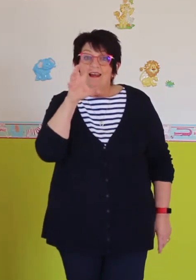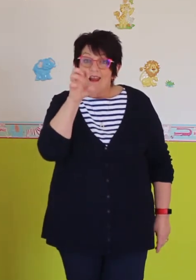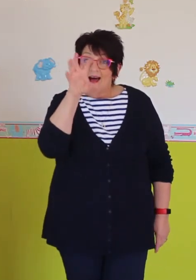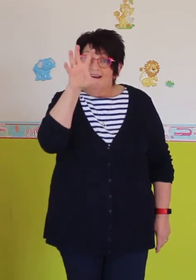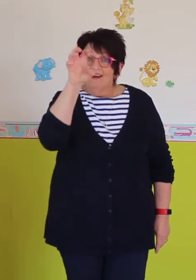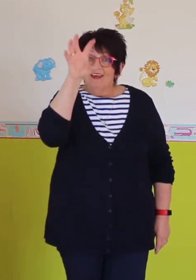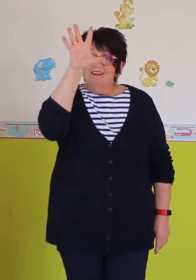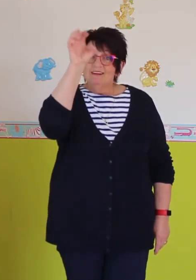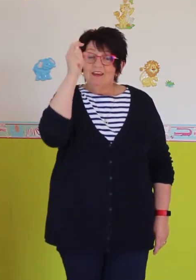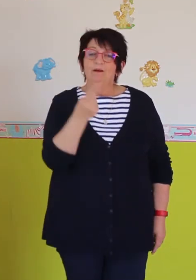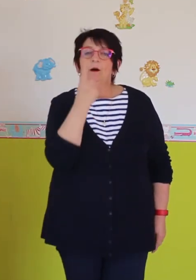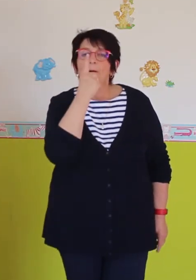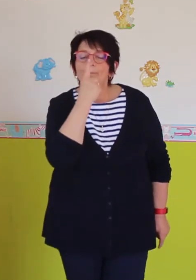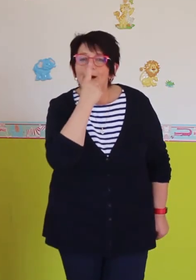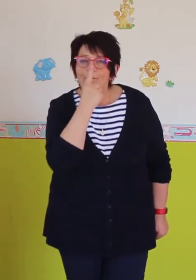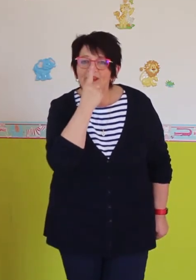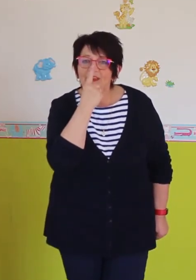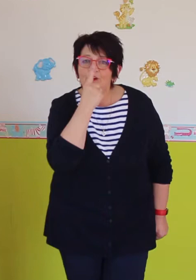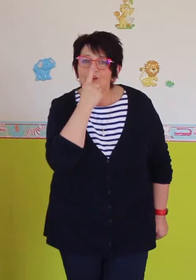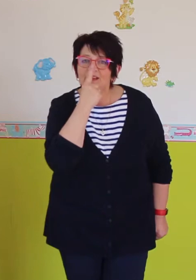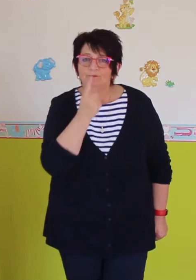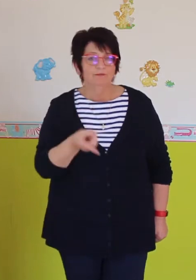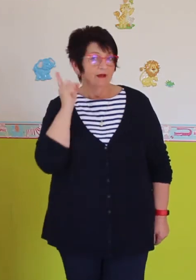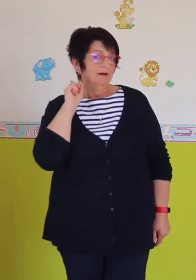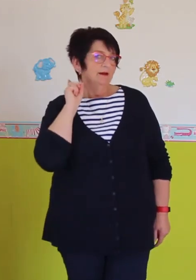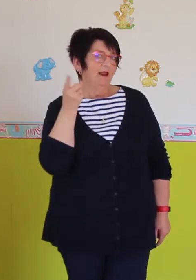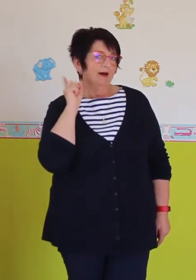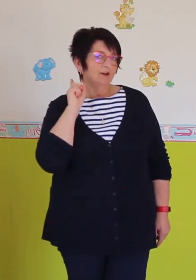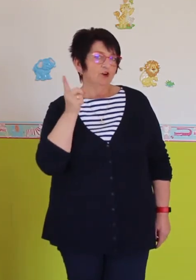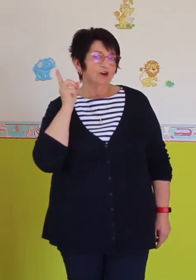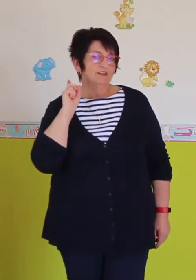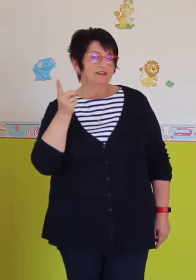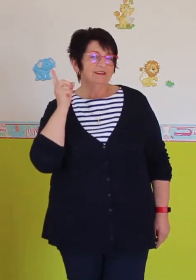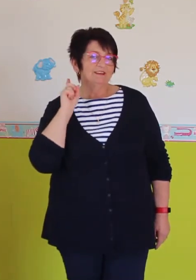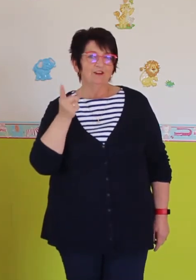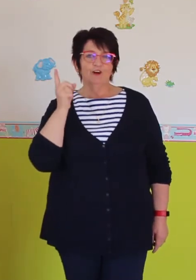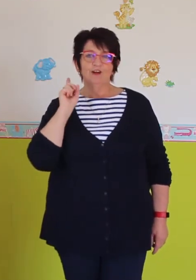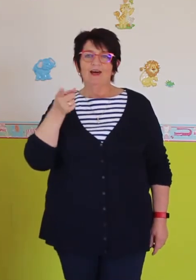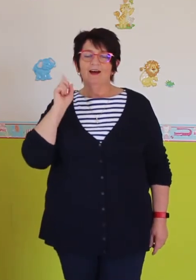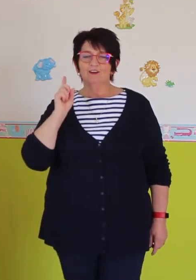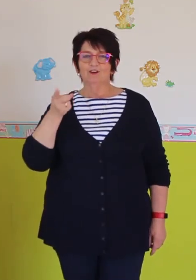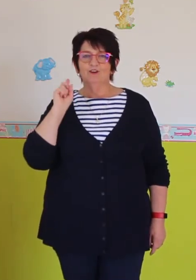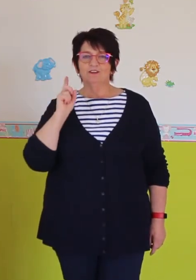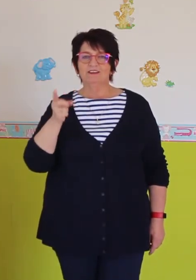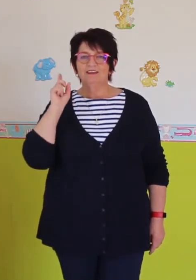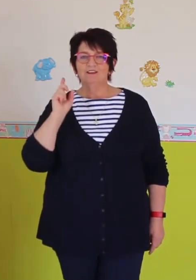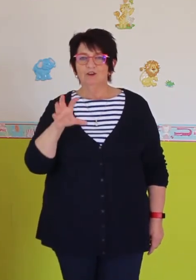L'araignée m'a piqué le nez, la coquine, la coquine,